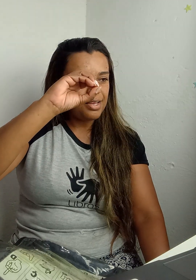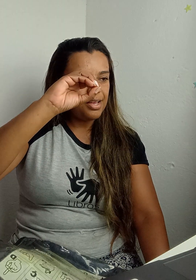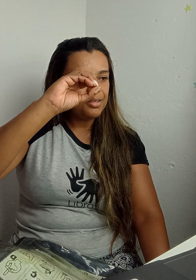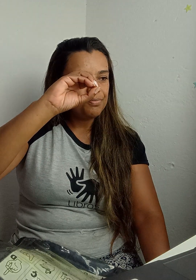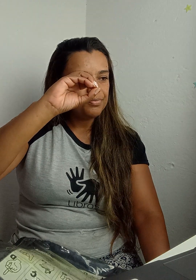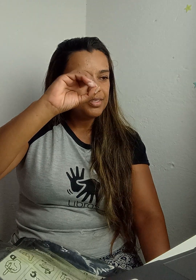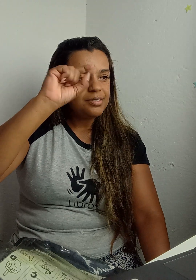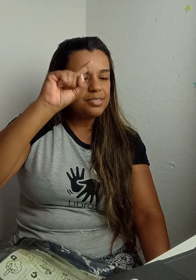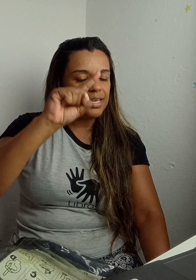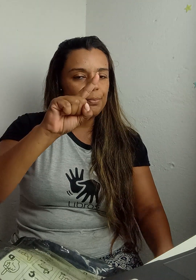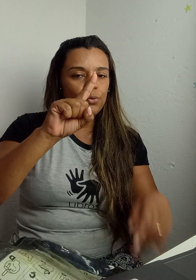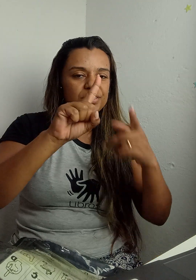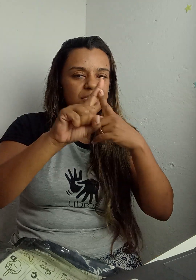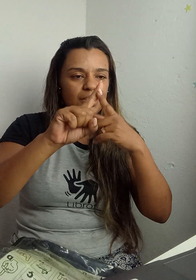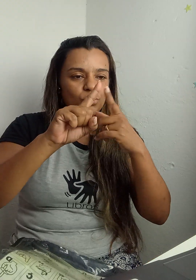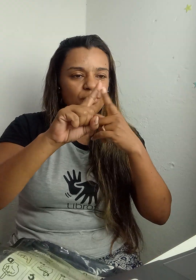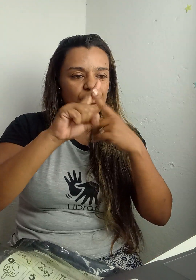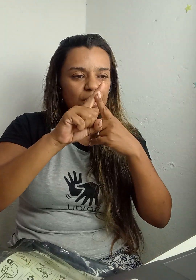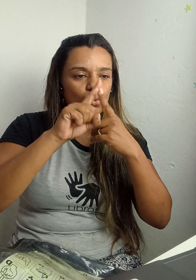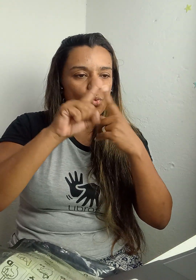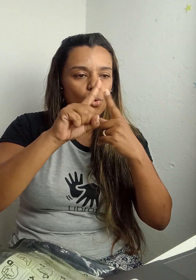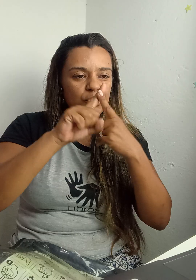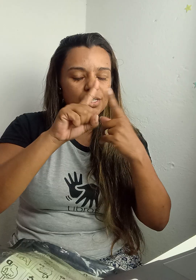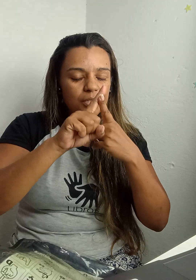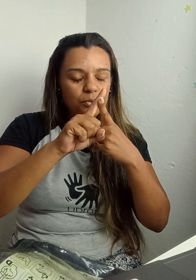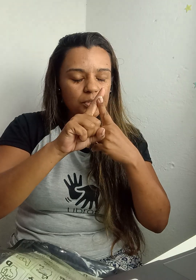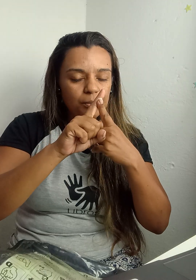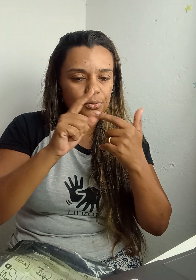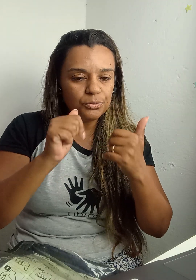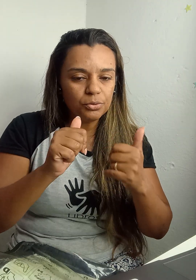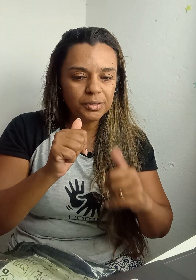Tá? Sempre o acento é feito com indicador, tá bom, turma?